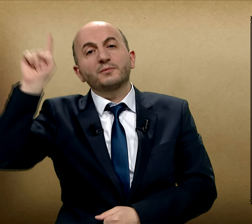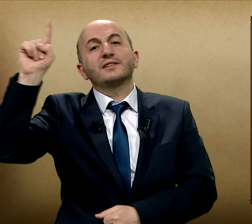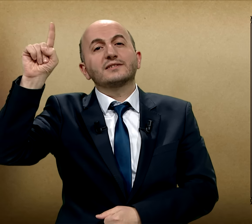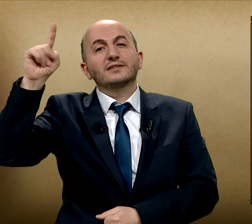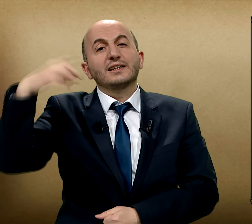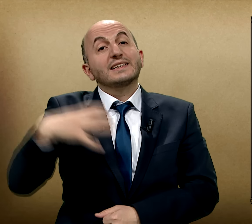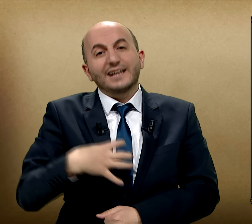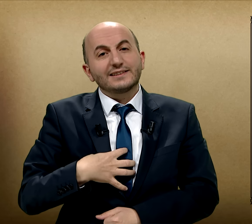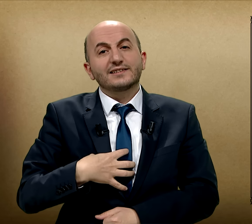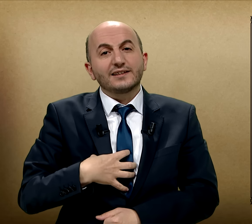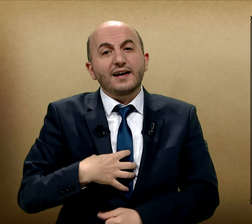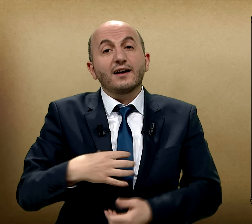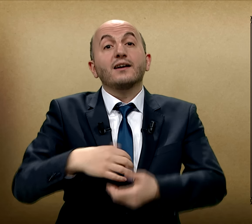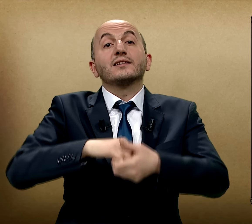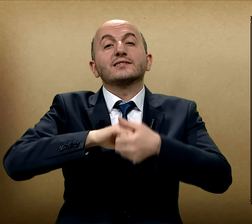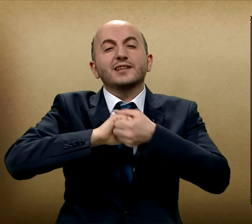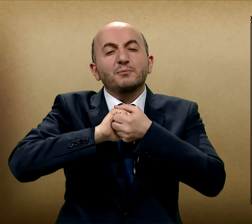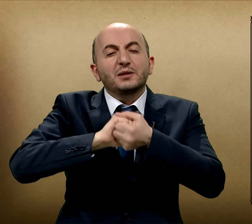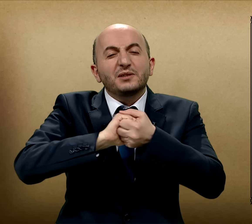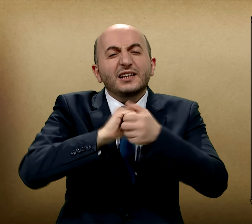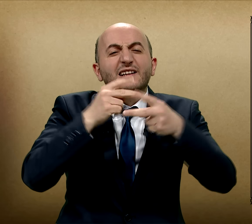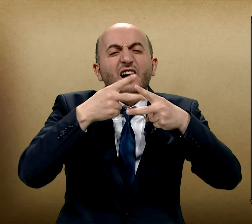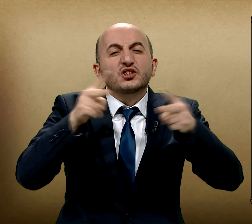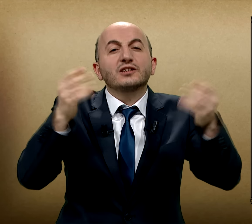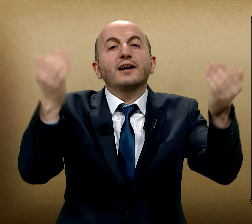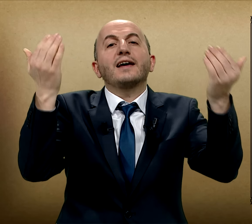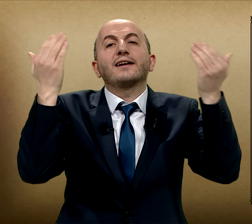Rabbimiz kendisine samimiyetle açılan elleri,